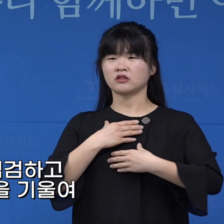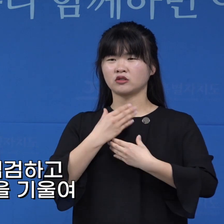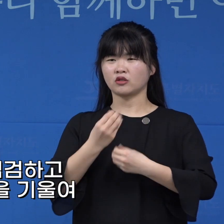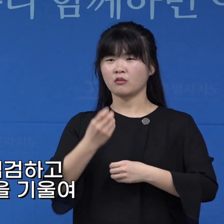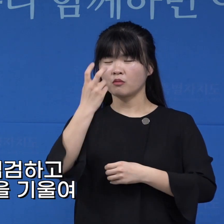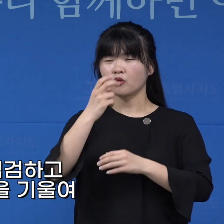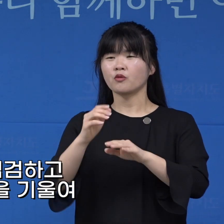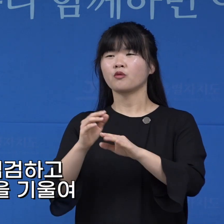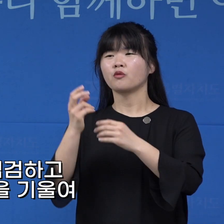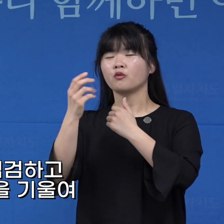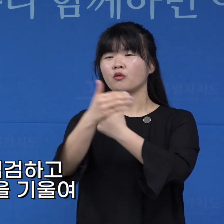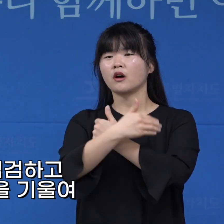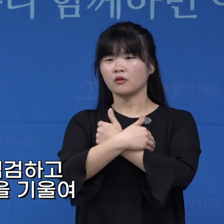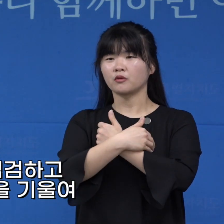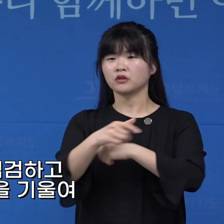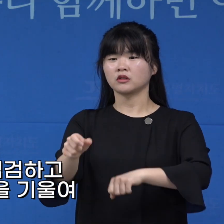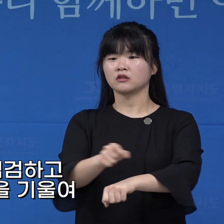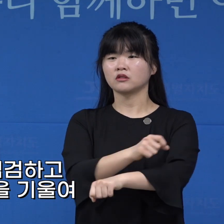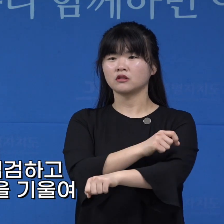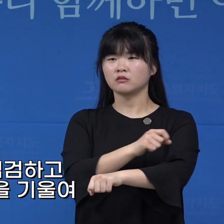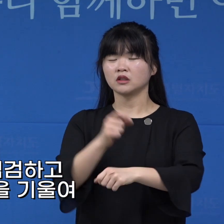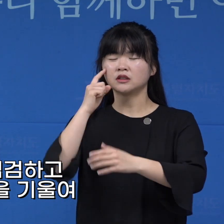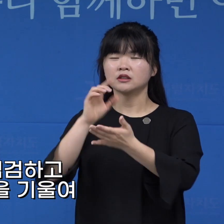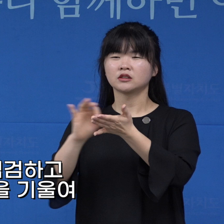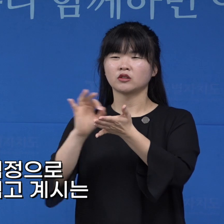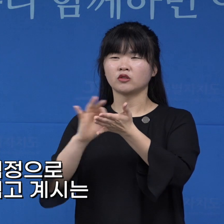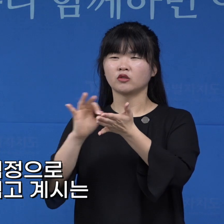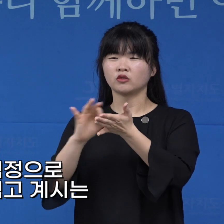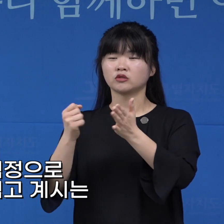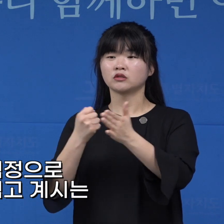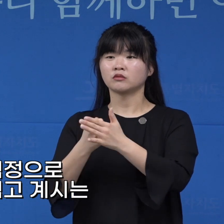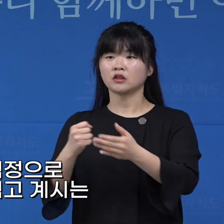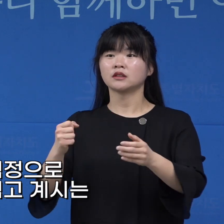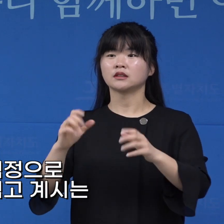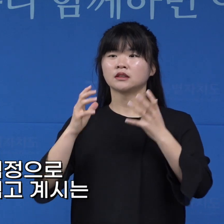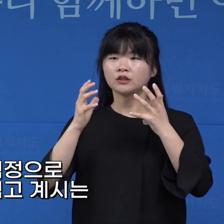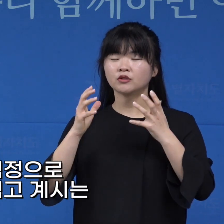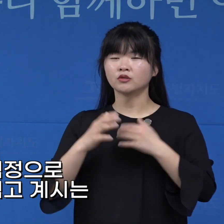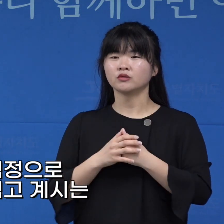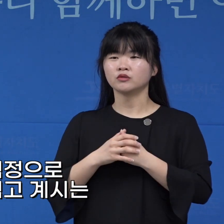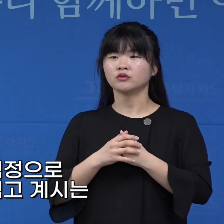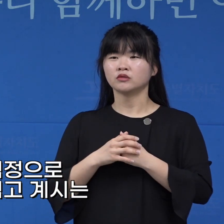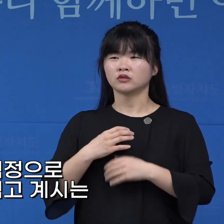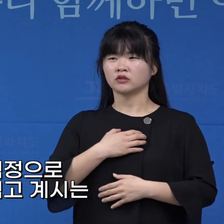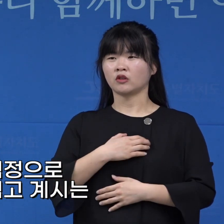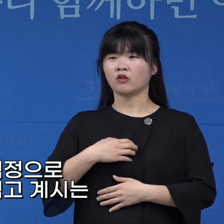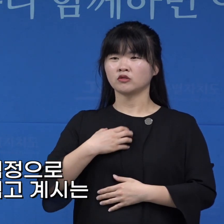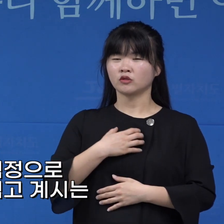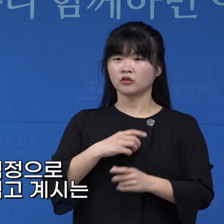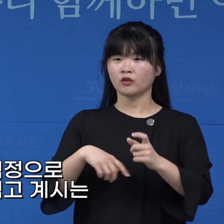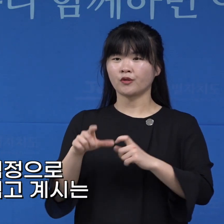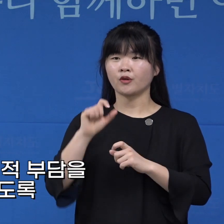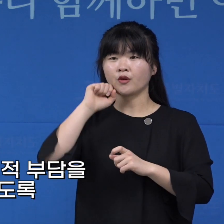세심하게 점검하고 각별히 신경을 씀으로써 우리 자녀들에 대한 걱정으로 더